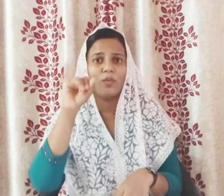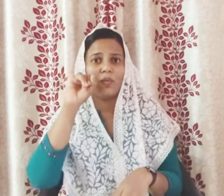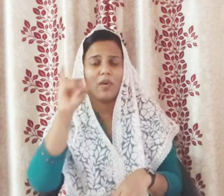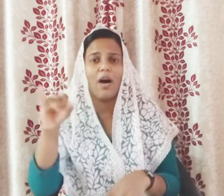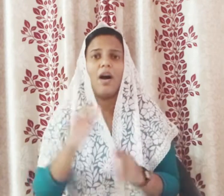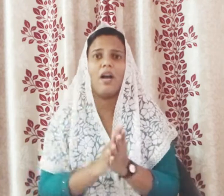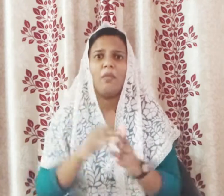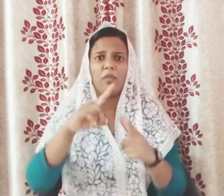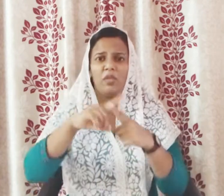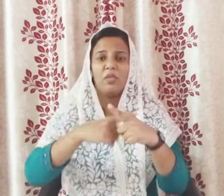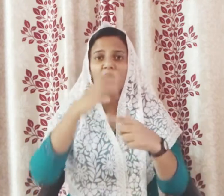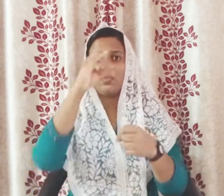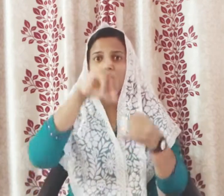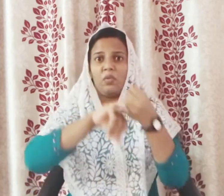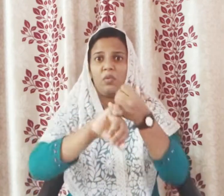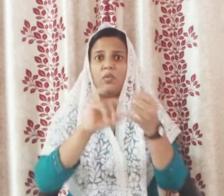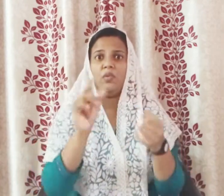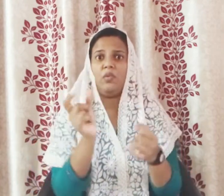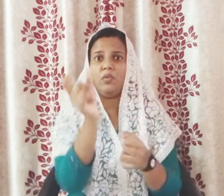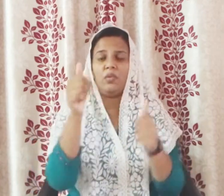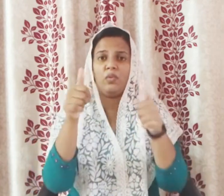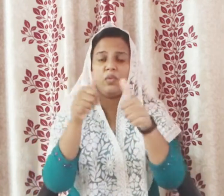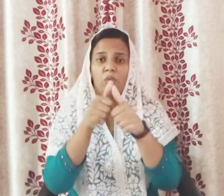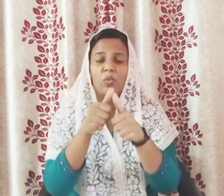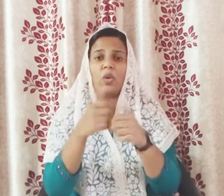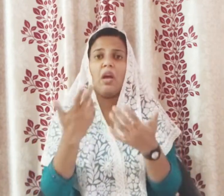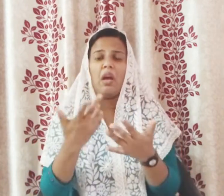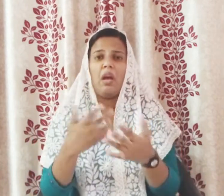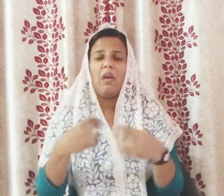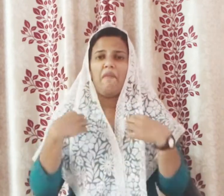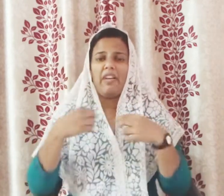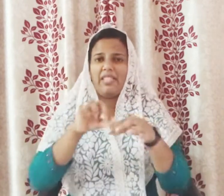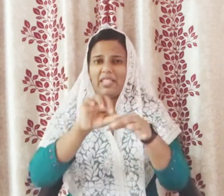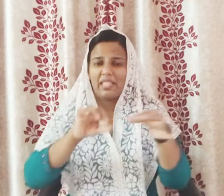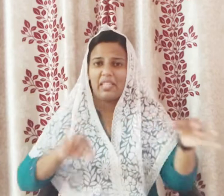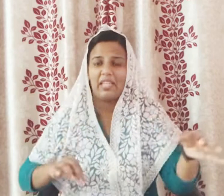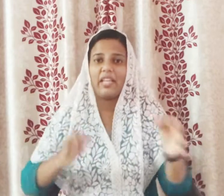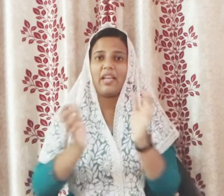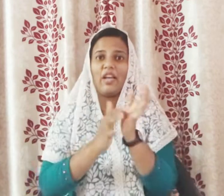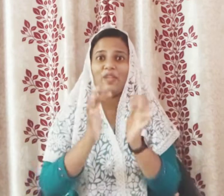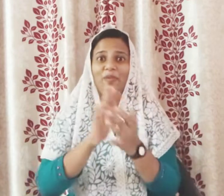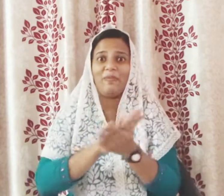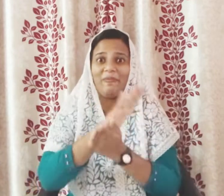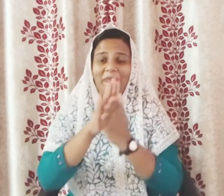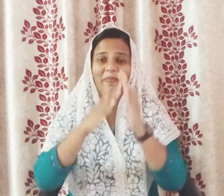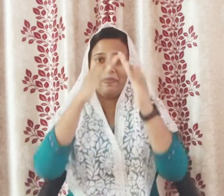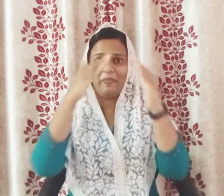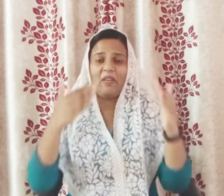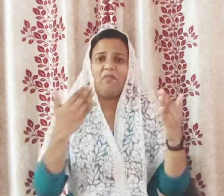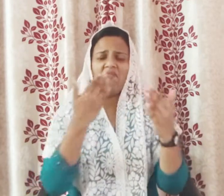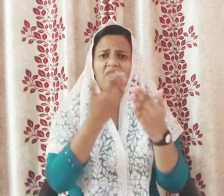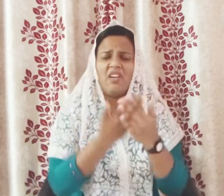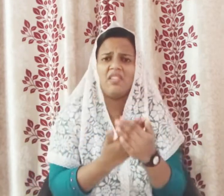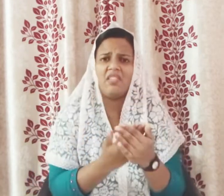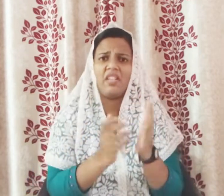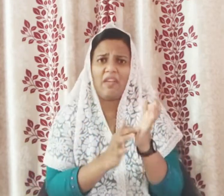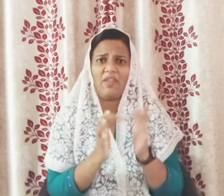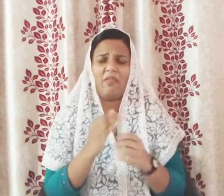6-ാം ഭാഗത്ത് യോശുവ വസ്ത്രം കീറി യഹോവയുടെ പെട്ടകത്തിൻ്റെ മുമ്പിൽ അവനും മൂപ്പന്മാരും തലയിൽ മണ്ണ്